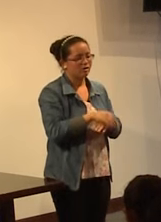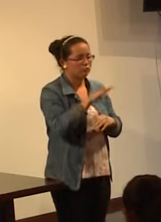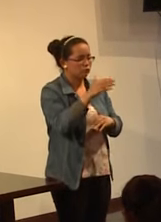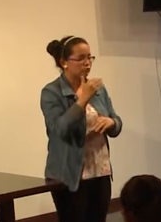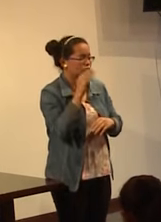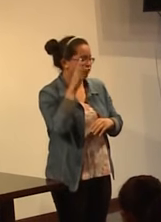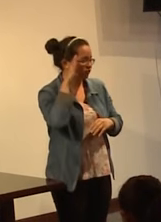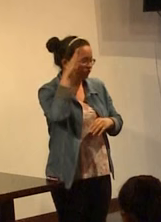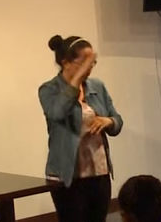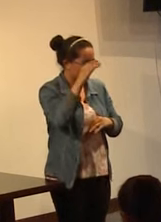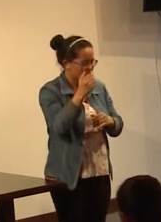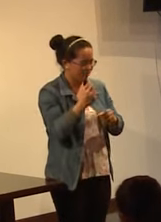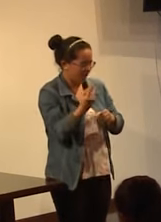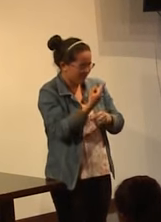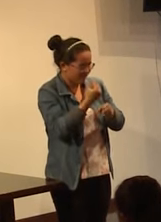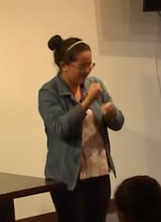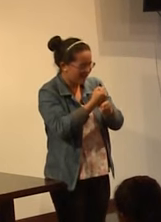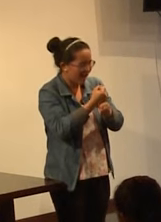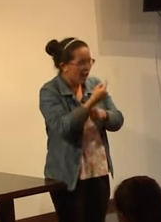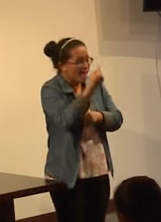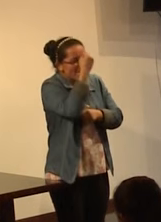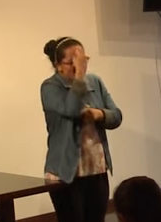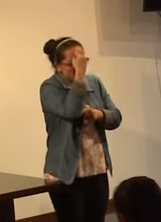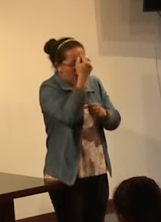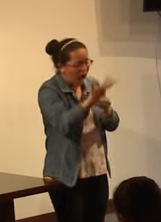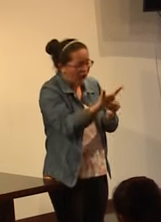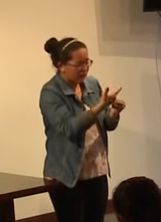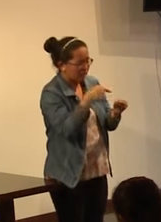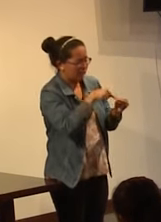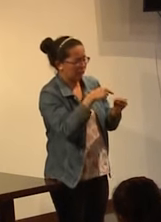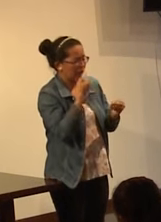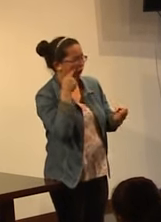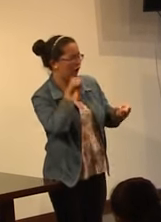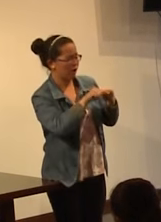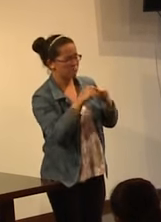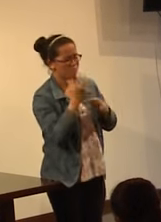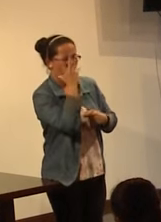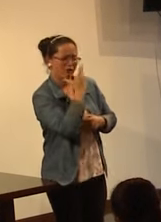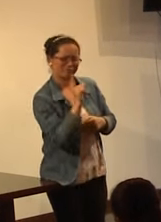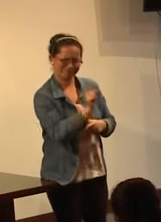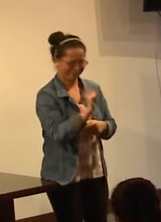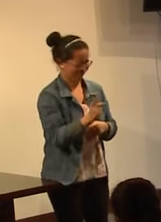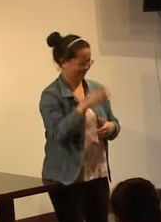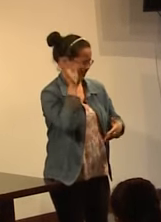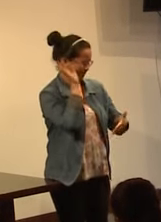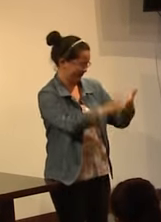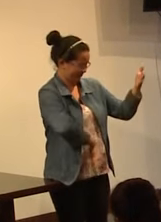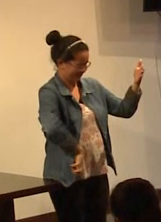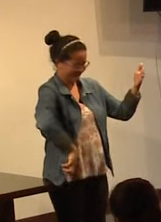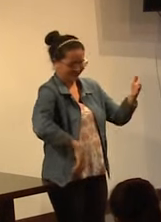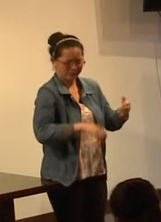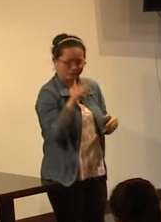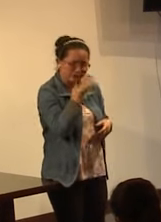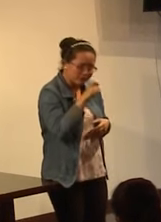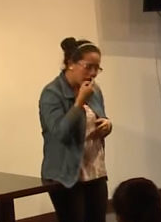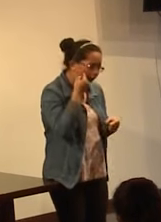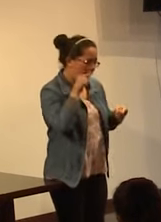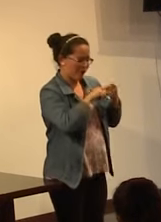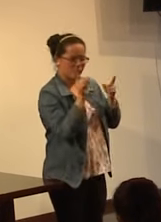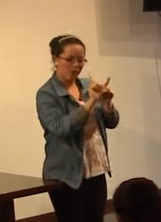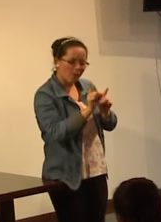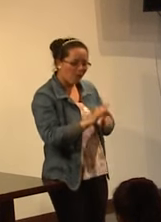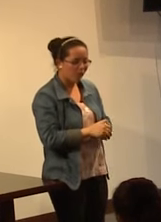forma, de trabajar cualquier cosa de arte, piensen en eso, no en que le quede bonito. Lo menos importante es que a uno le quede bonito. Hay que quitarse esa vaina. No es que es para que quede